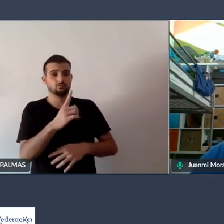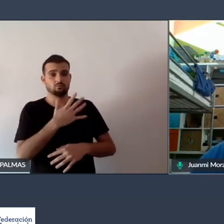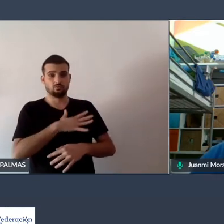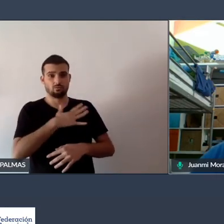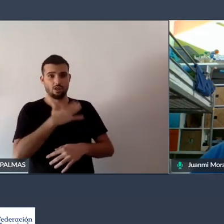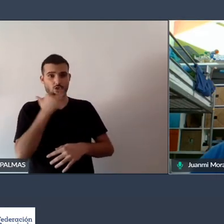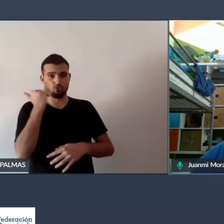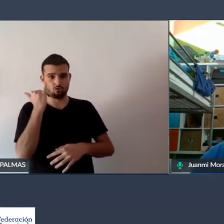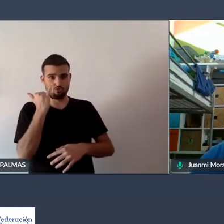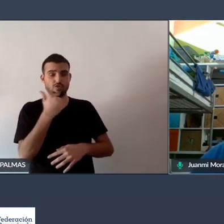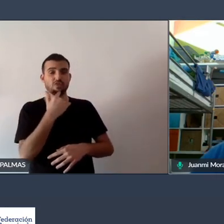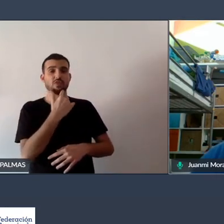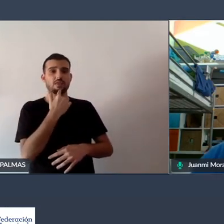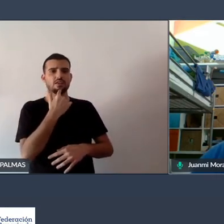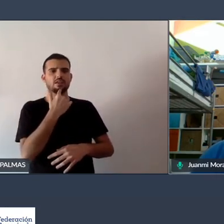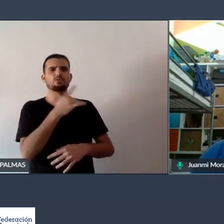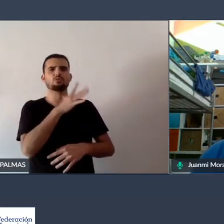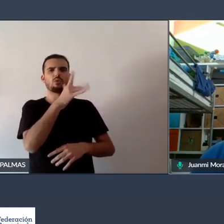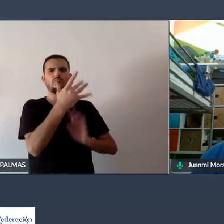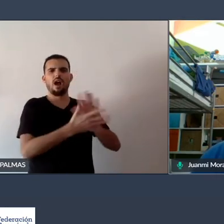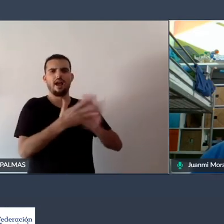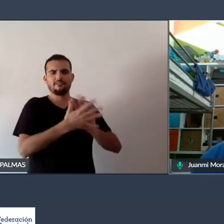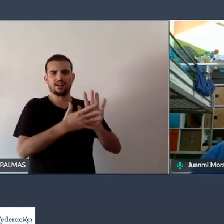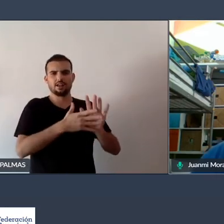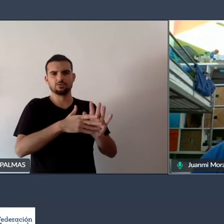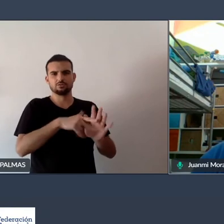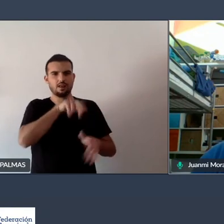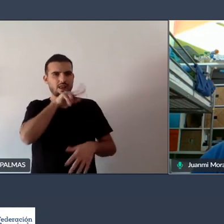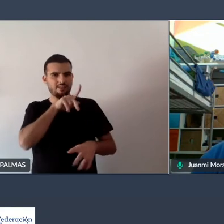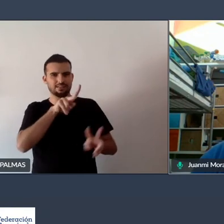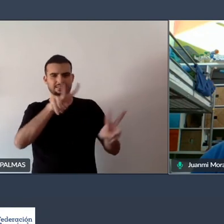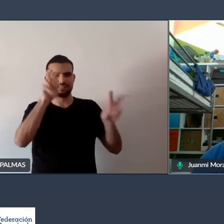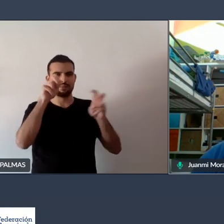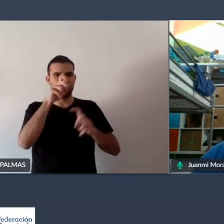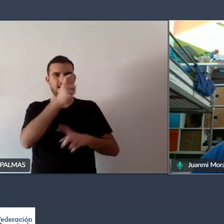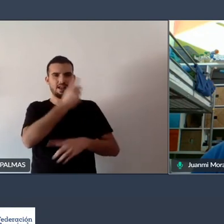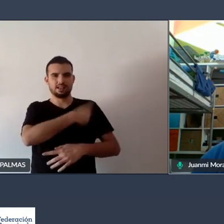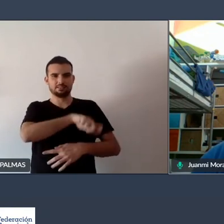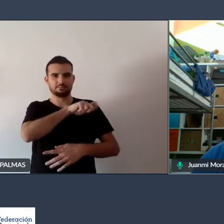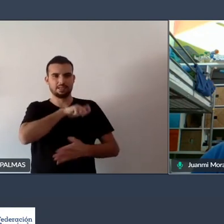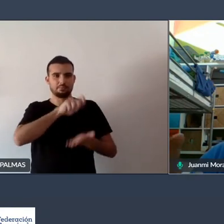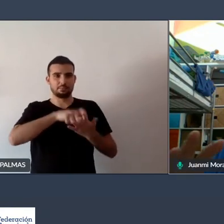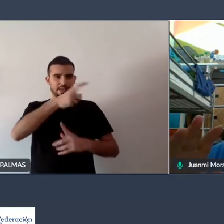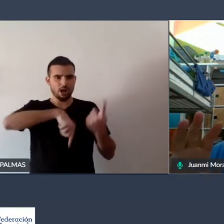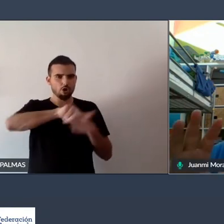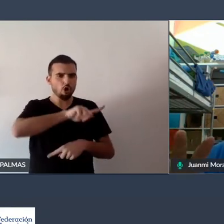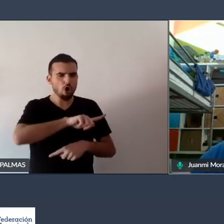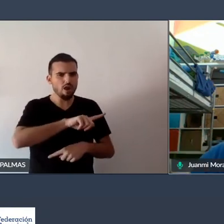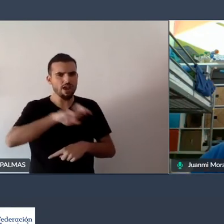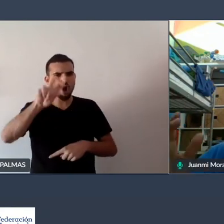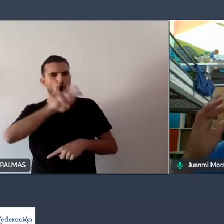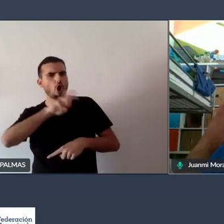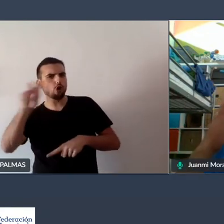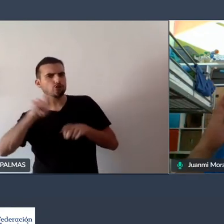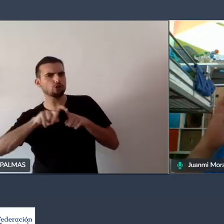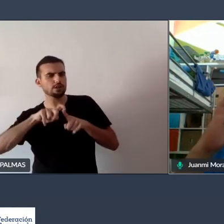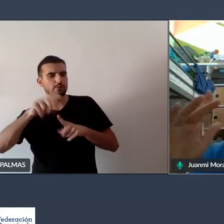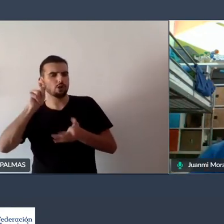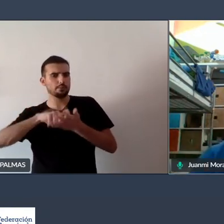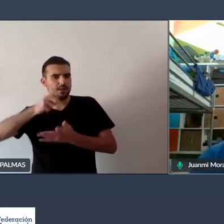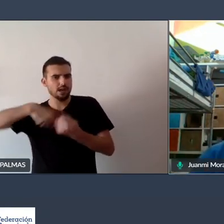cuestión, dice, ¿por qué ha hablado de Pick and Roll? Bueno, Spanish Pick and Roll, ¿existen otros? Que es concretamente